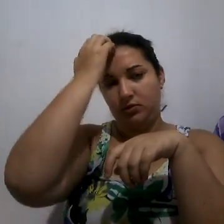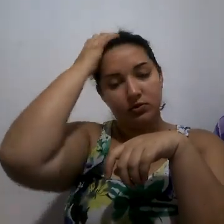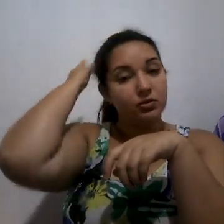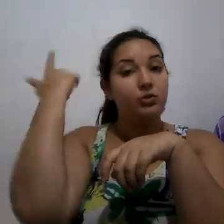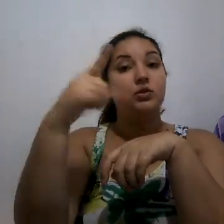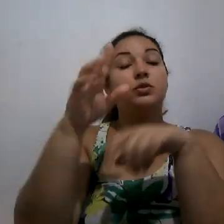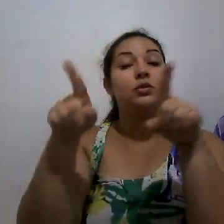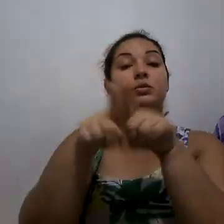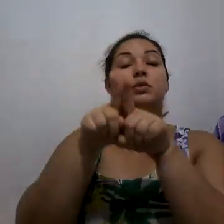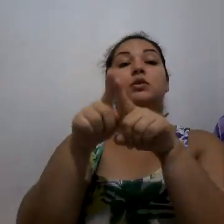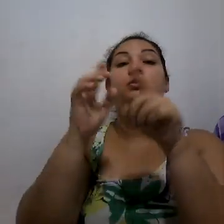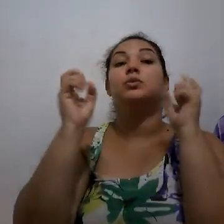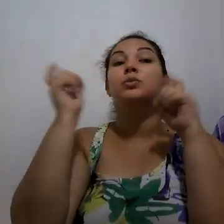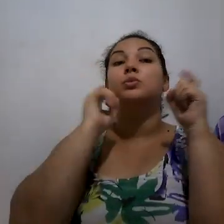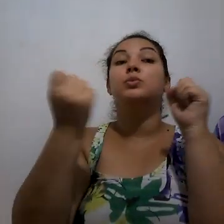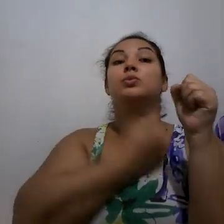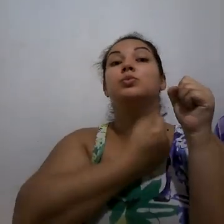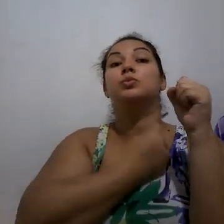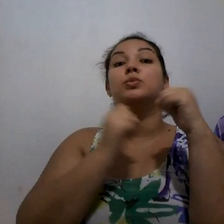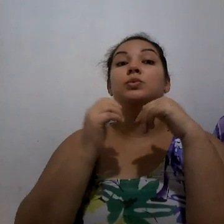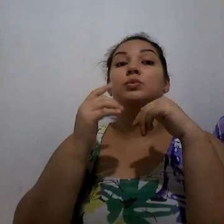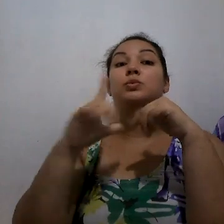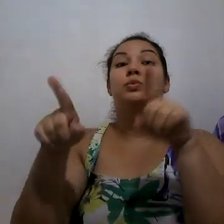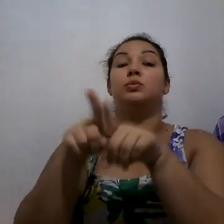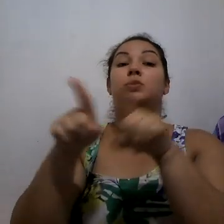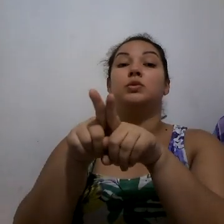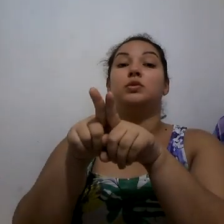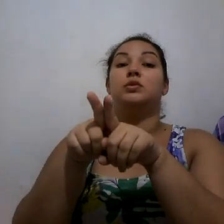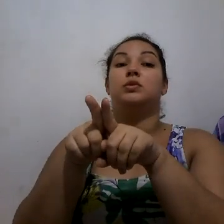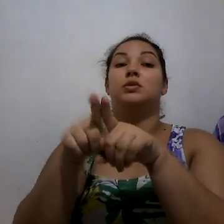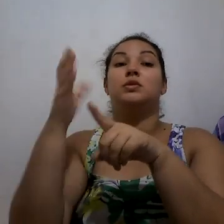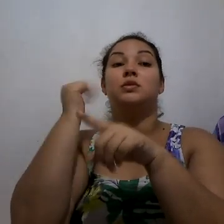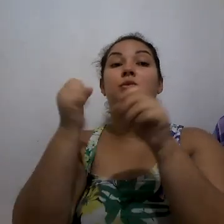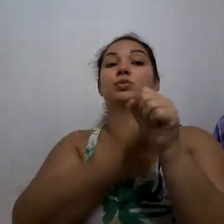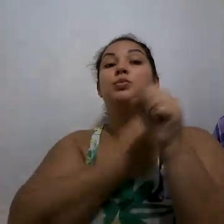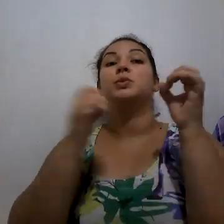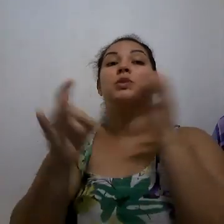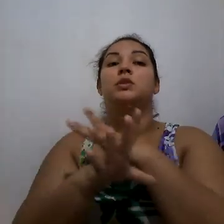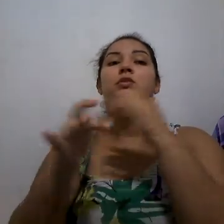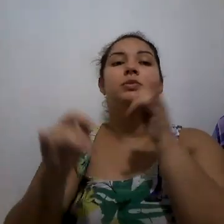relação ao arredondamento de números. Então, vamos dar o exemplo aqui, olha. Eu tenho